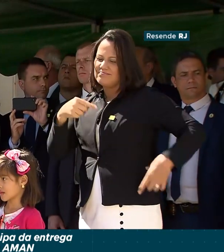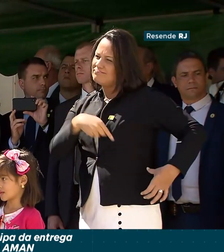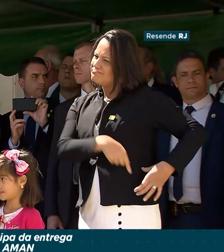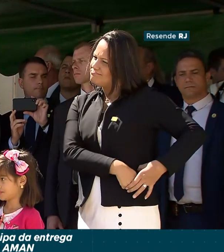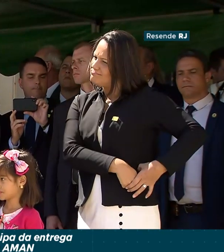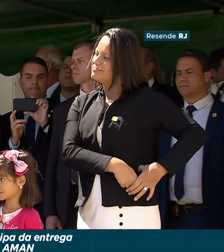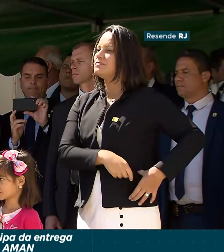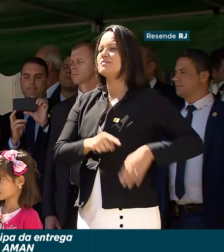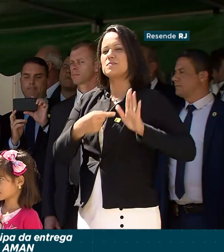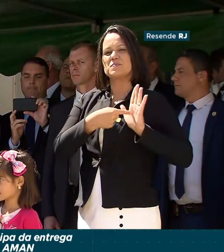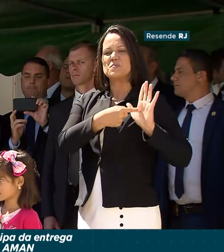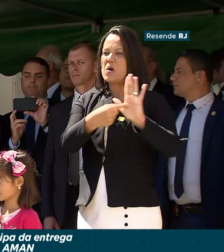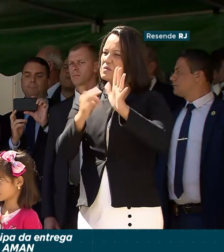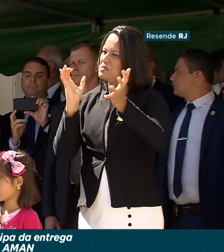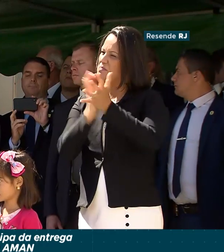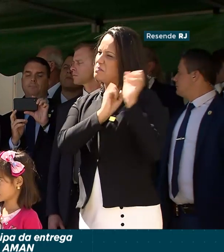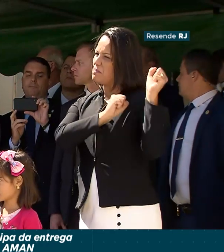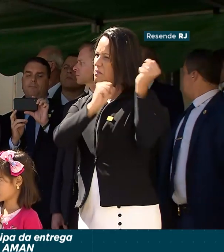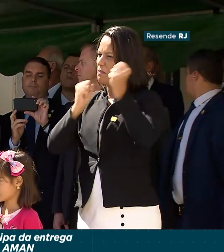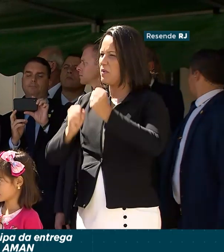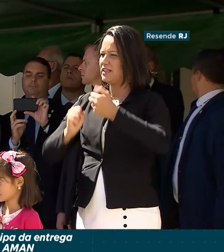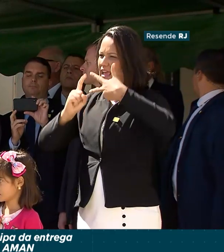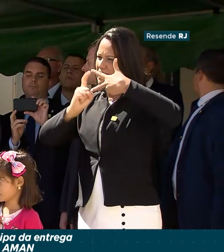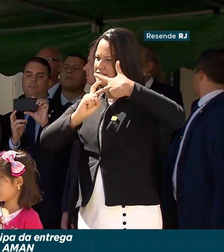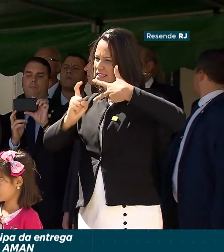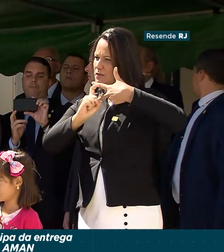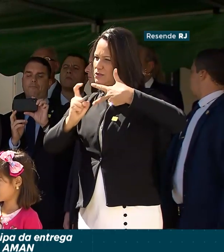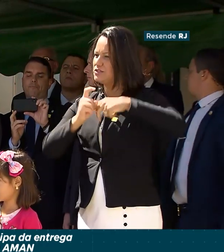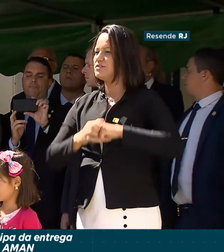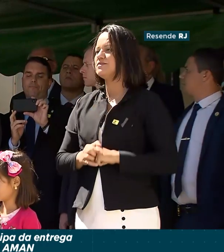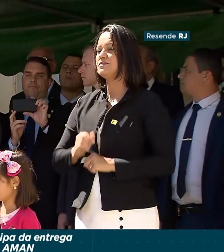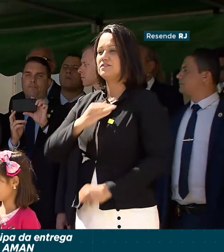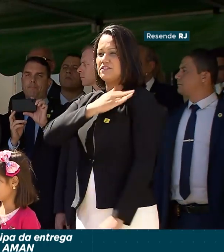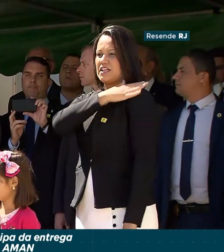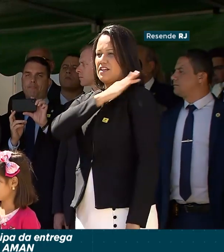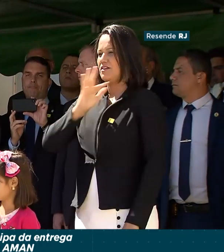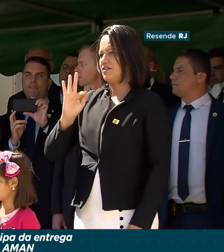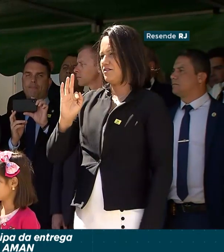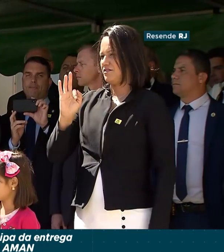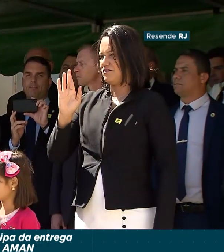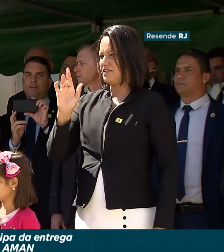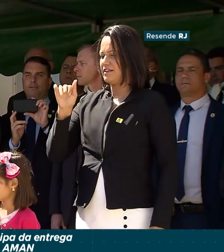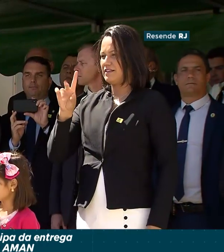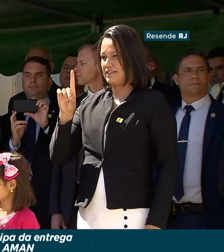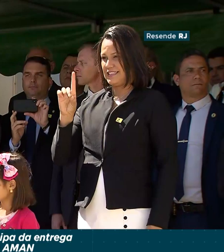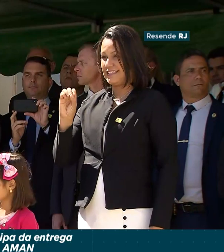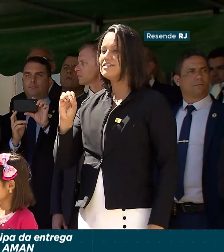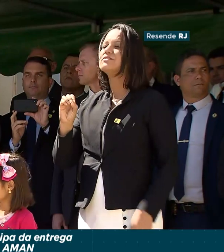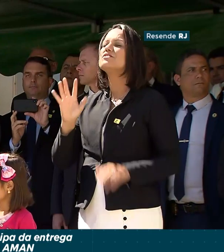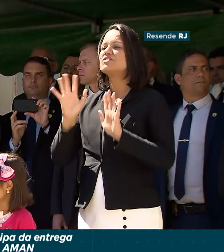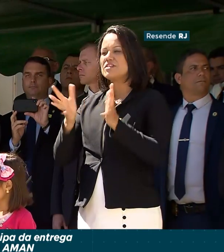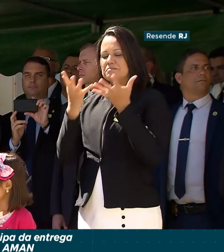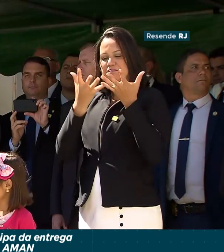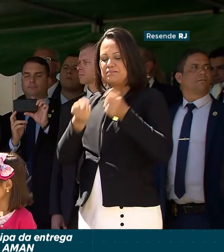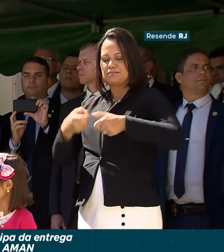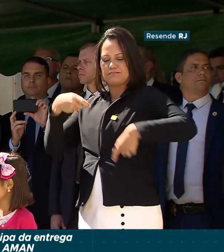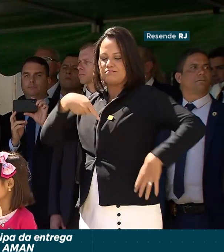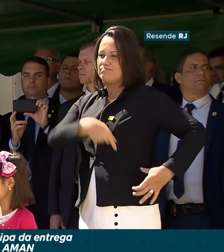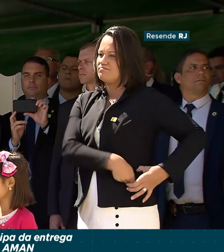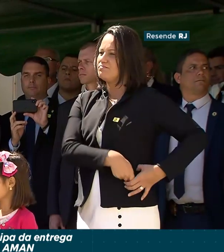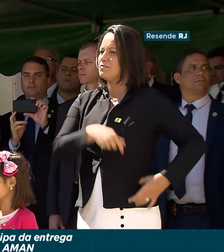dentro do Poder Executivo. General Fernando o recebeu em